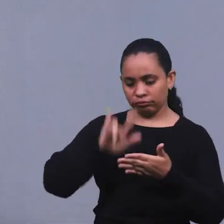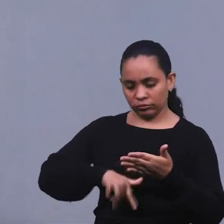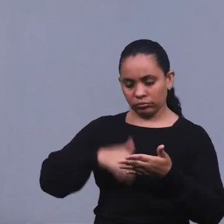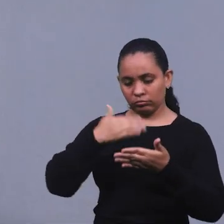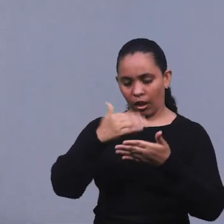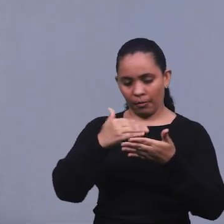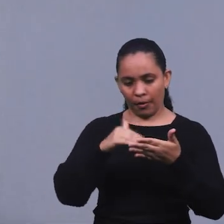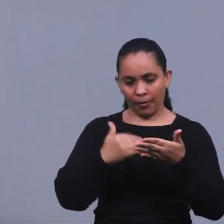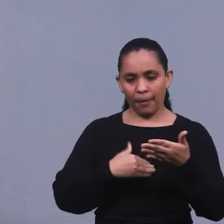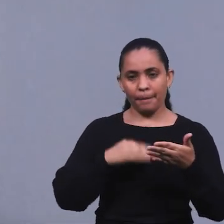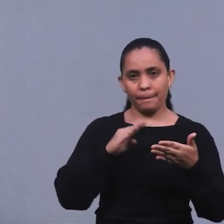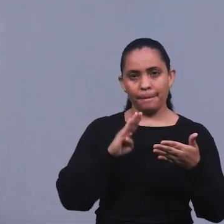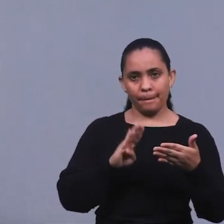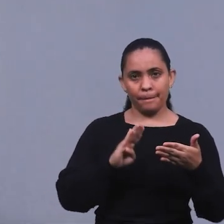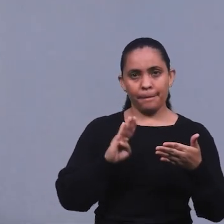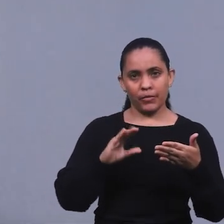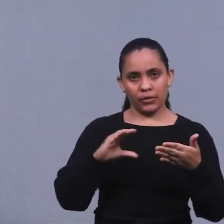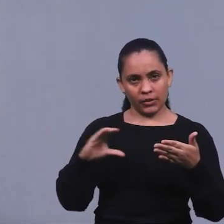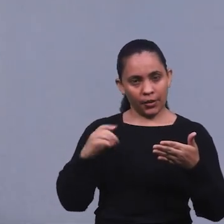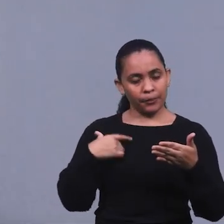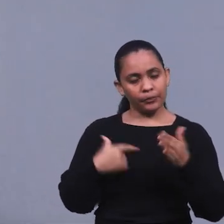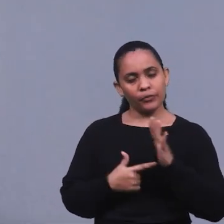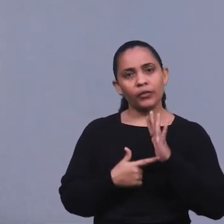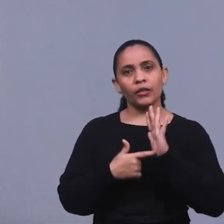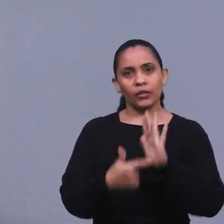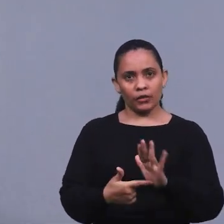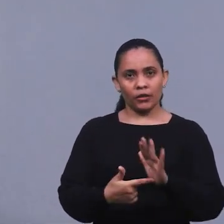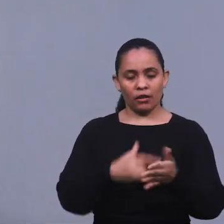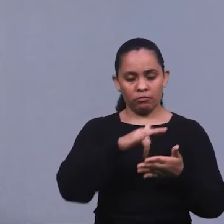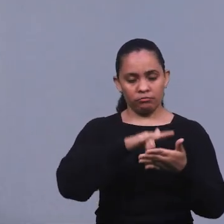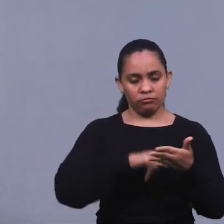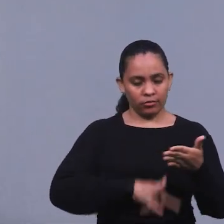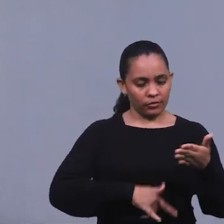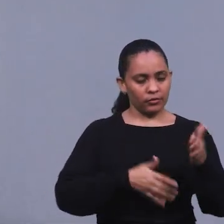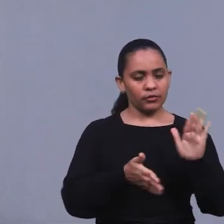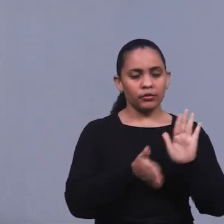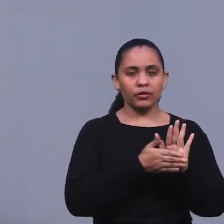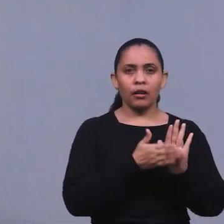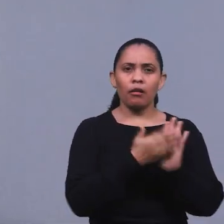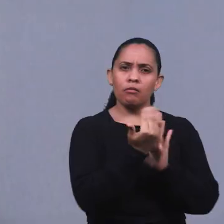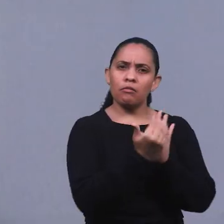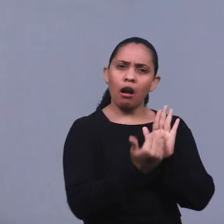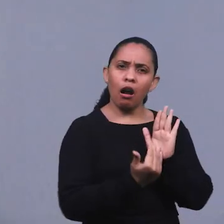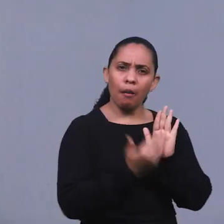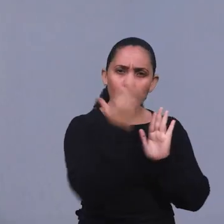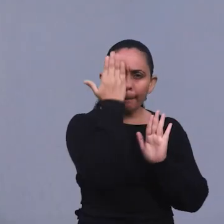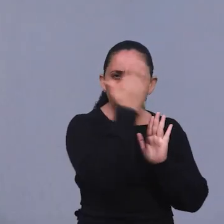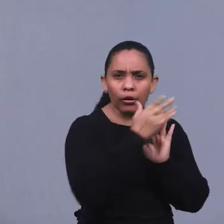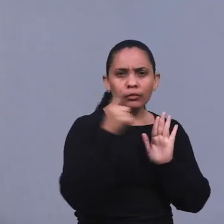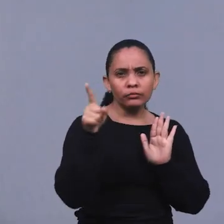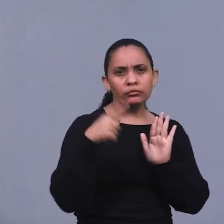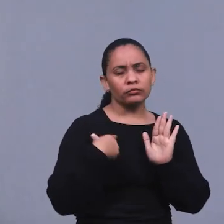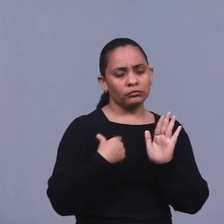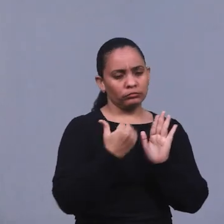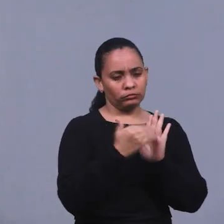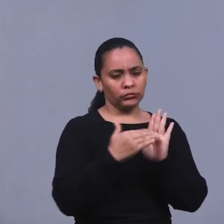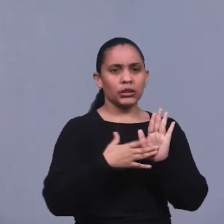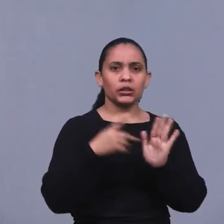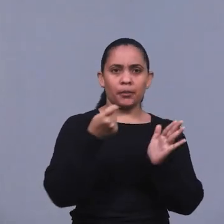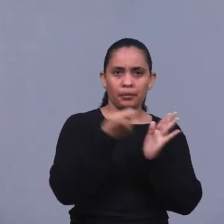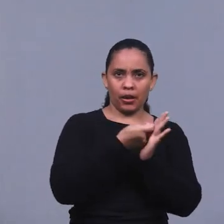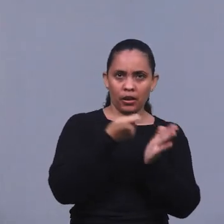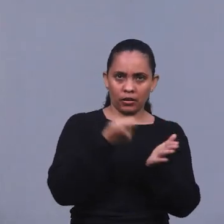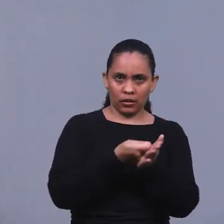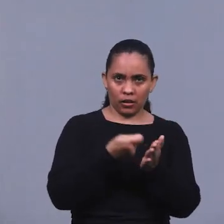você recebe BPC, lá é como se fosse o seu extrato, né? O extrato do benefício, ou se você está recebendo outro benefício, lá que